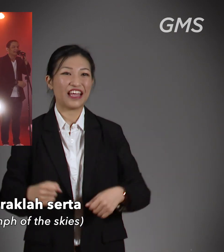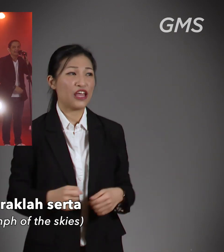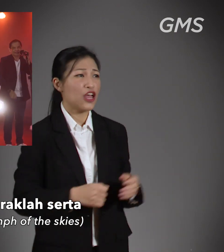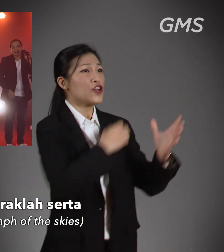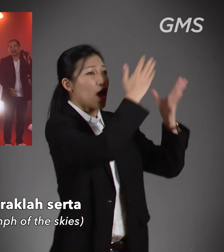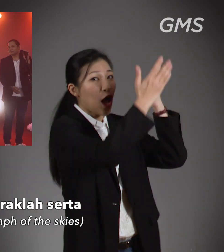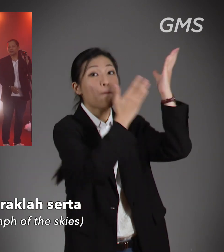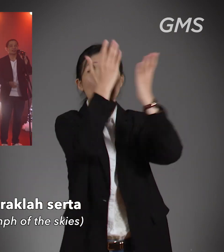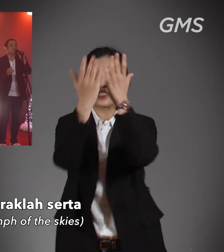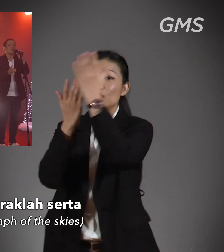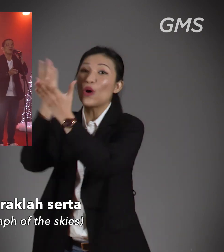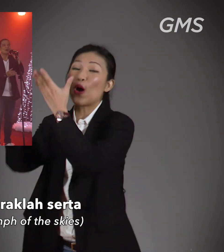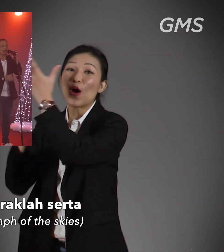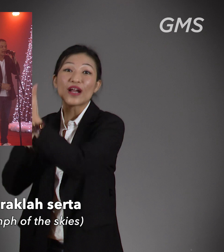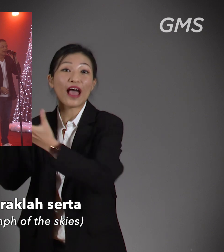bangkitlah dan